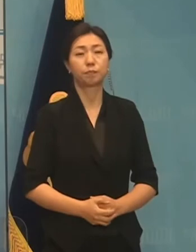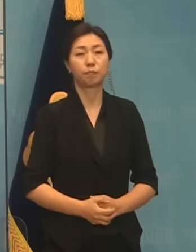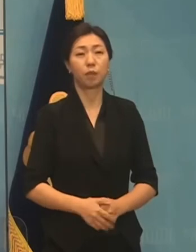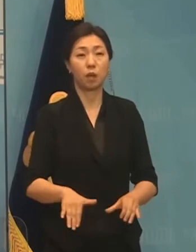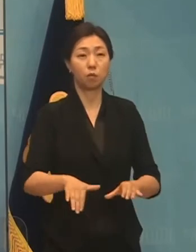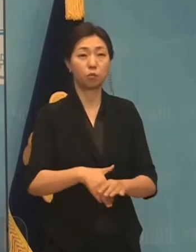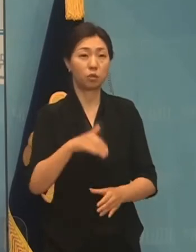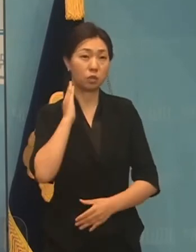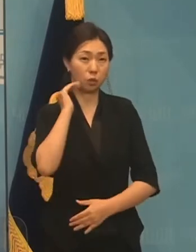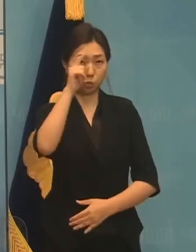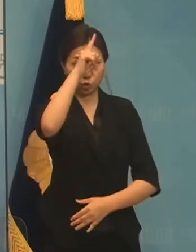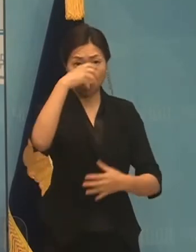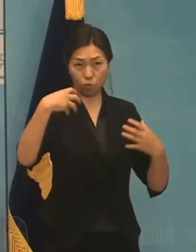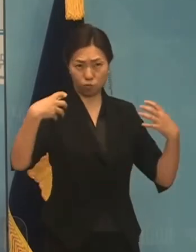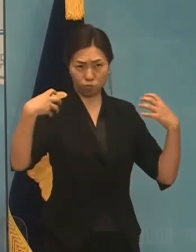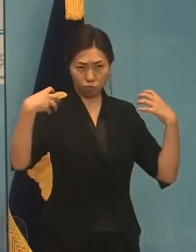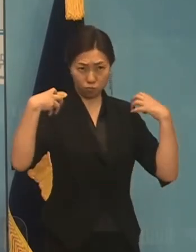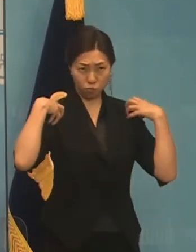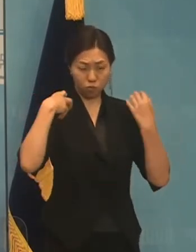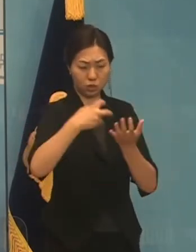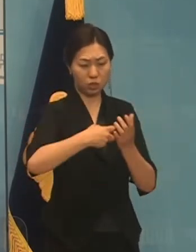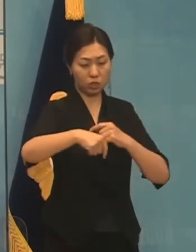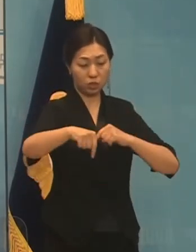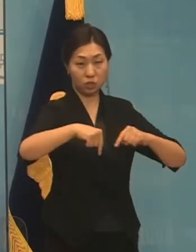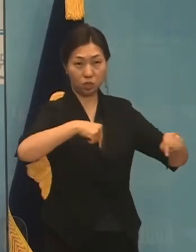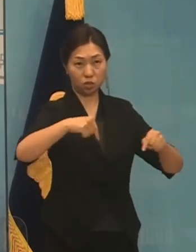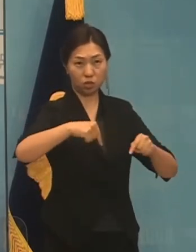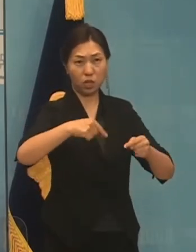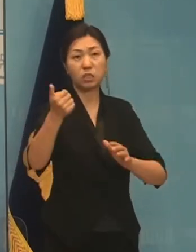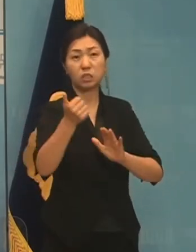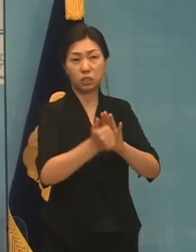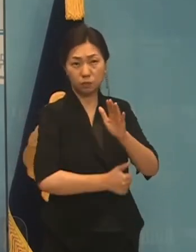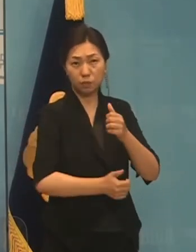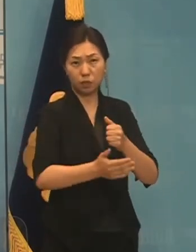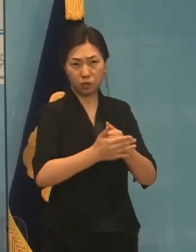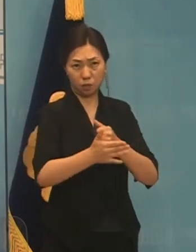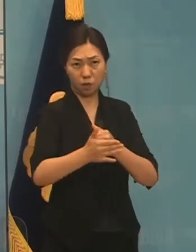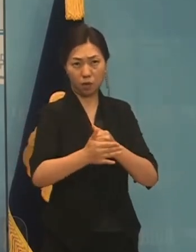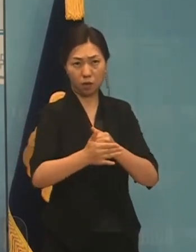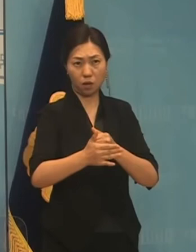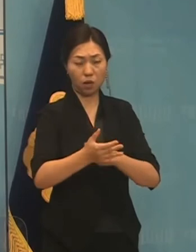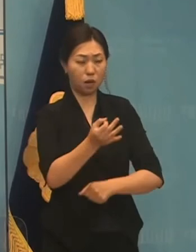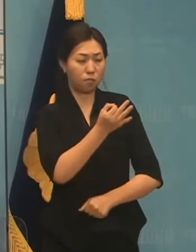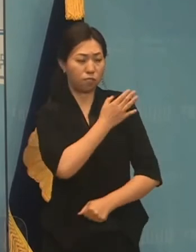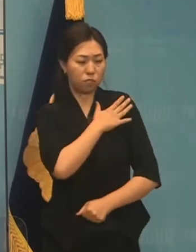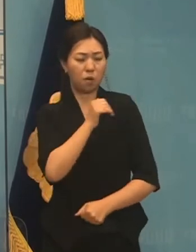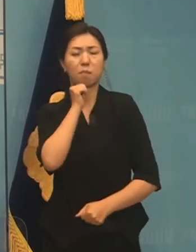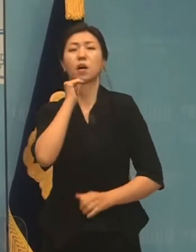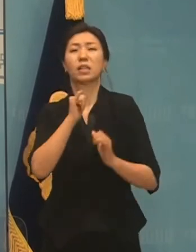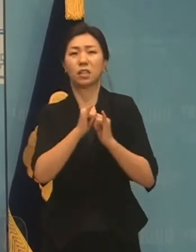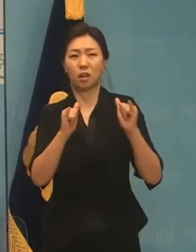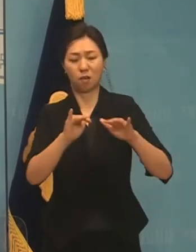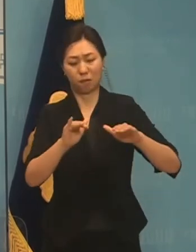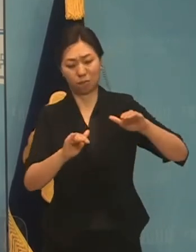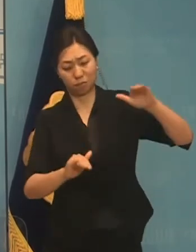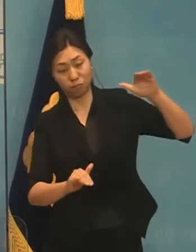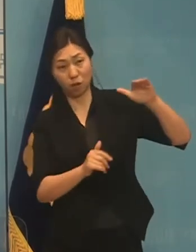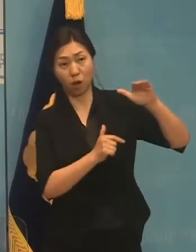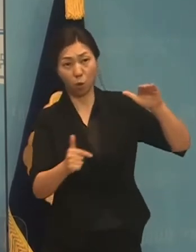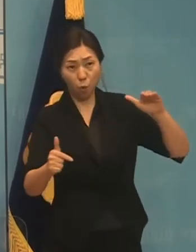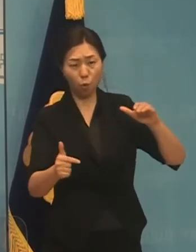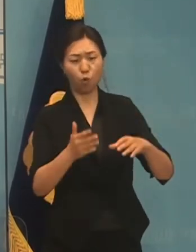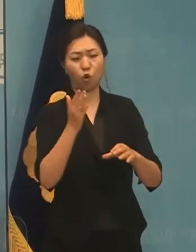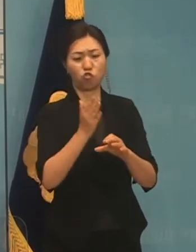문재인 정권의 정책 실패로 양극화는 심해지고 중산층은